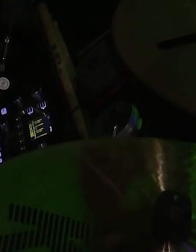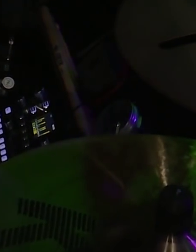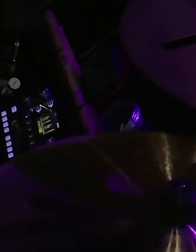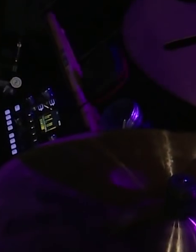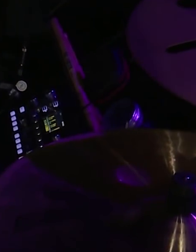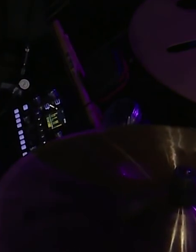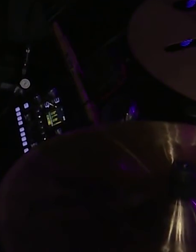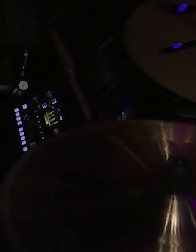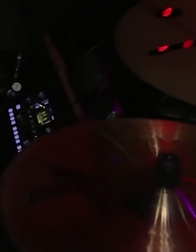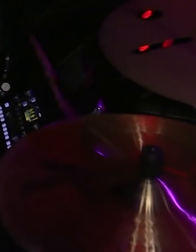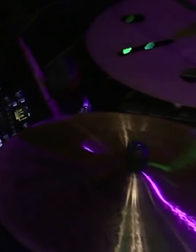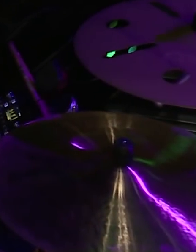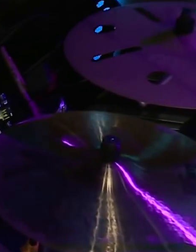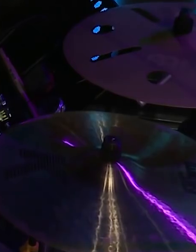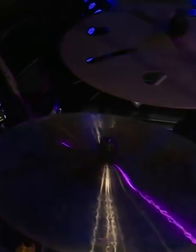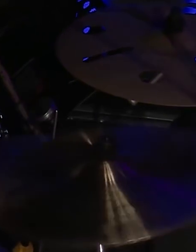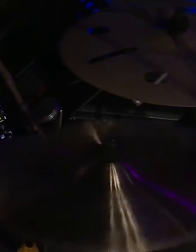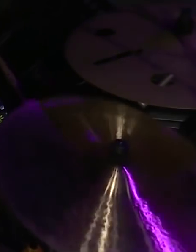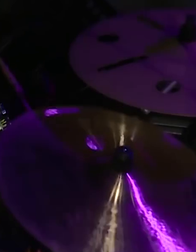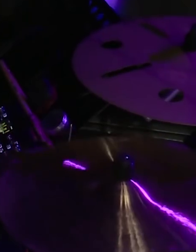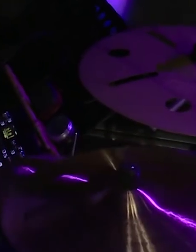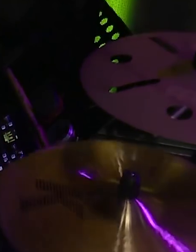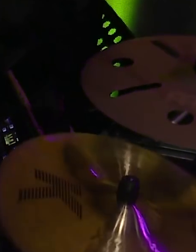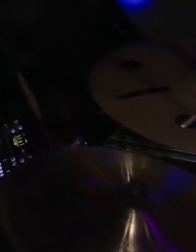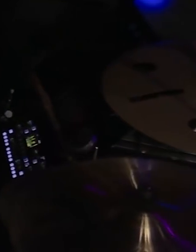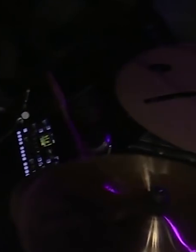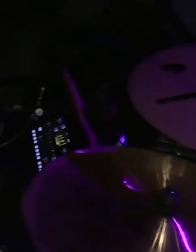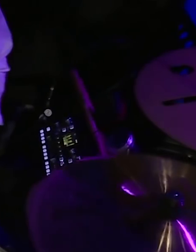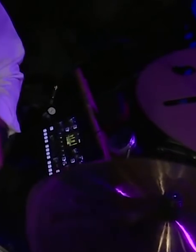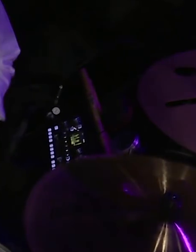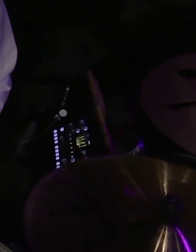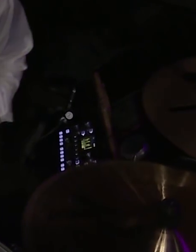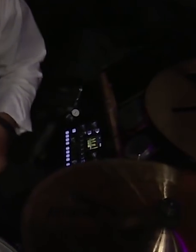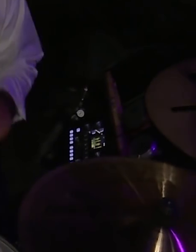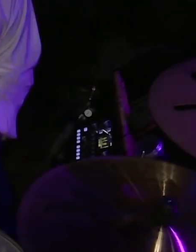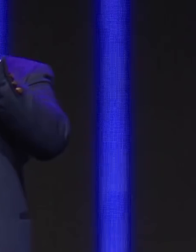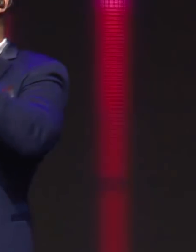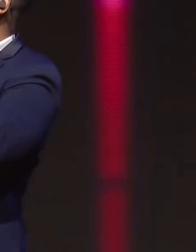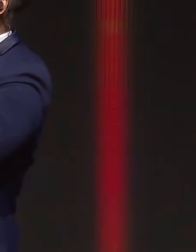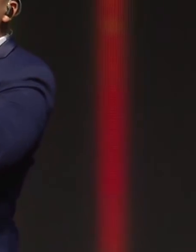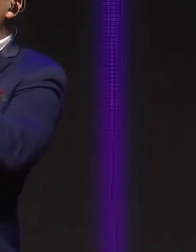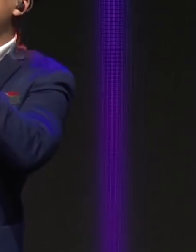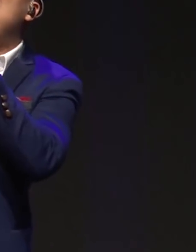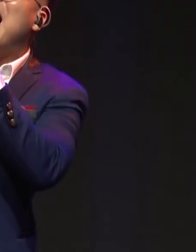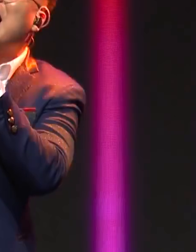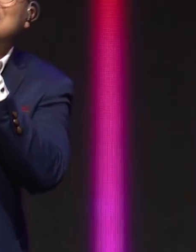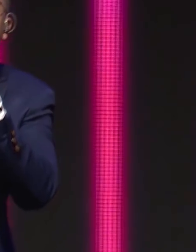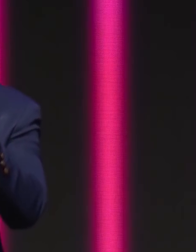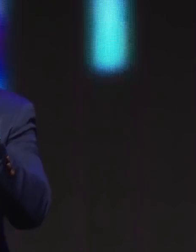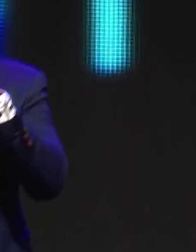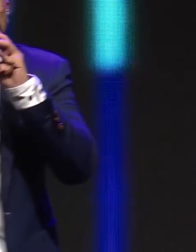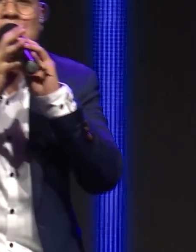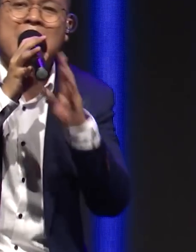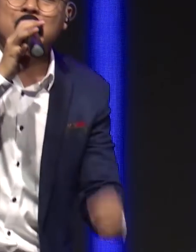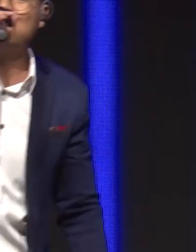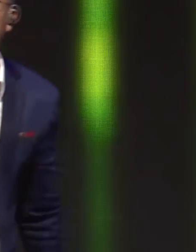hatimu. Tak mau ku hidup di luar tutur